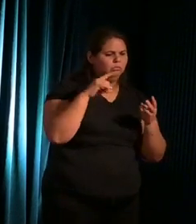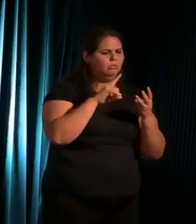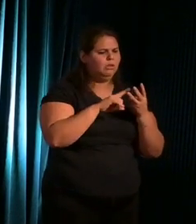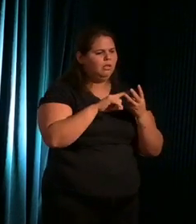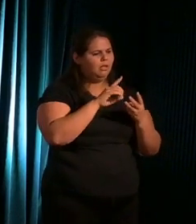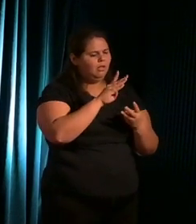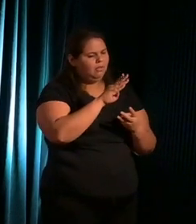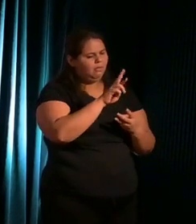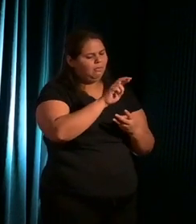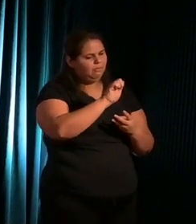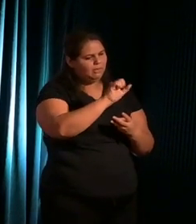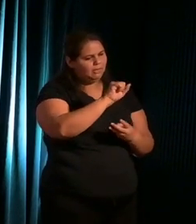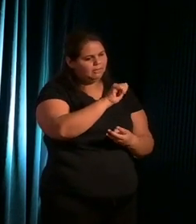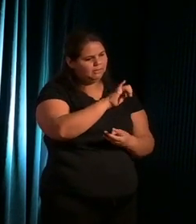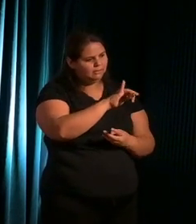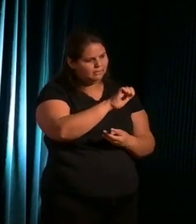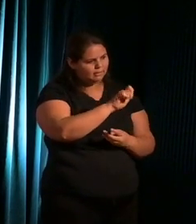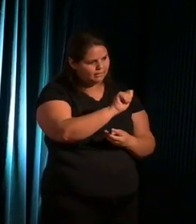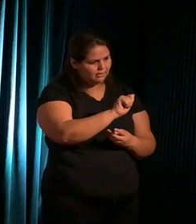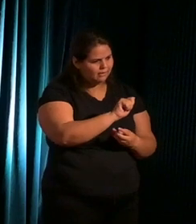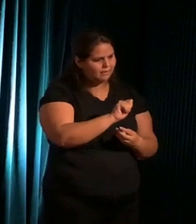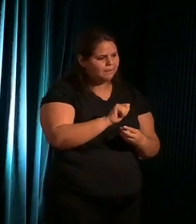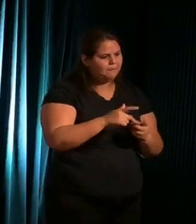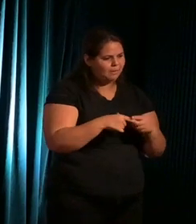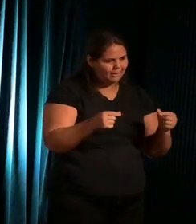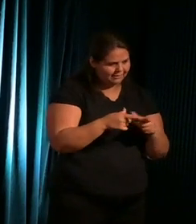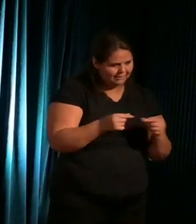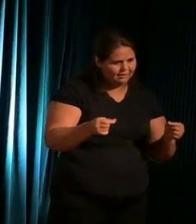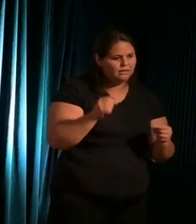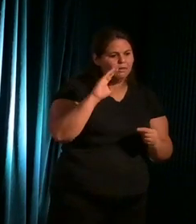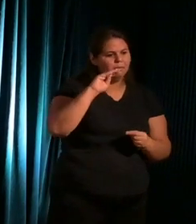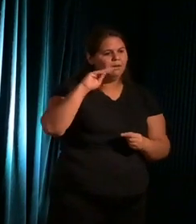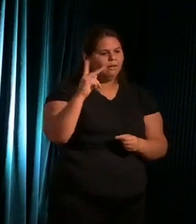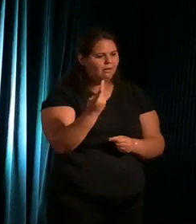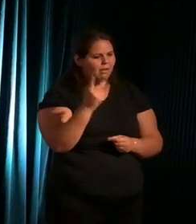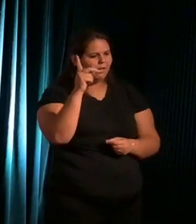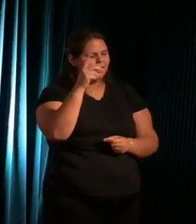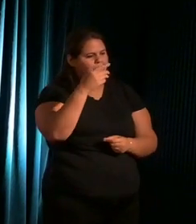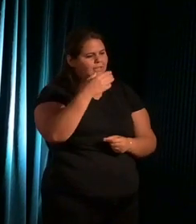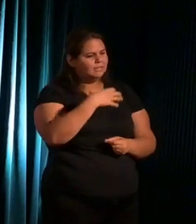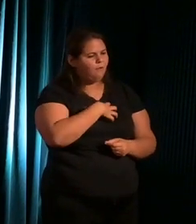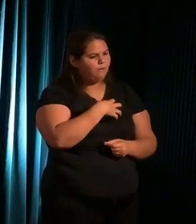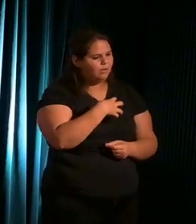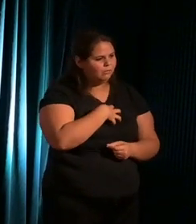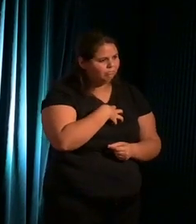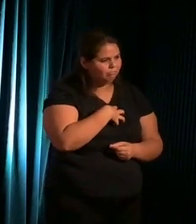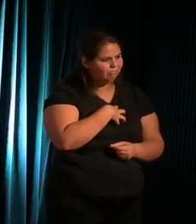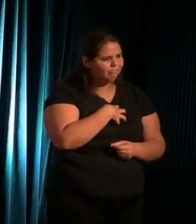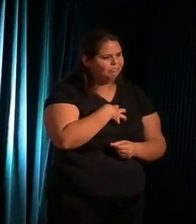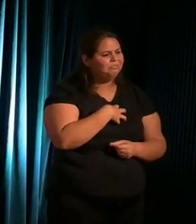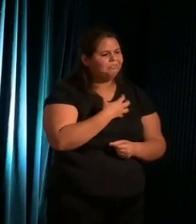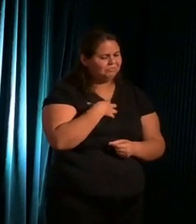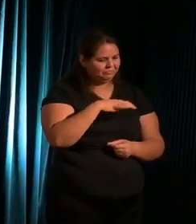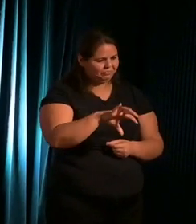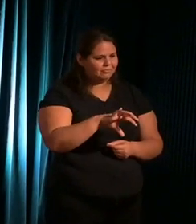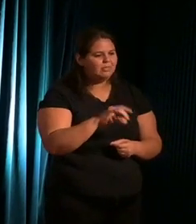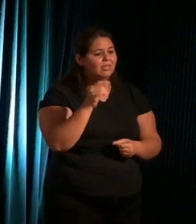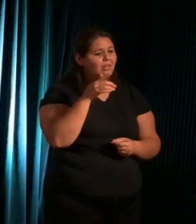Brasília, Belo Horizonte, Salvador e aqui. Toda vez eu me emociono. Mas por que